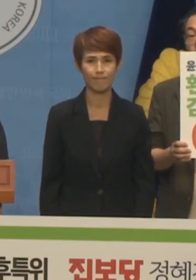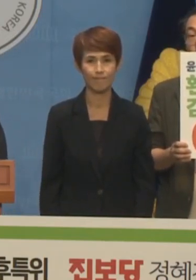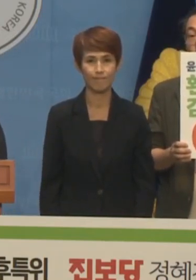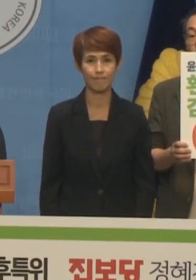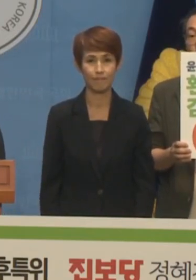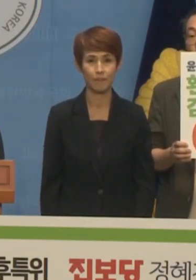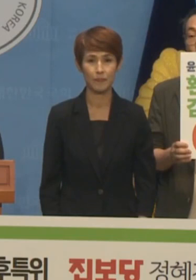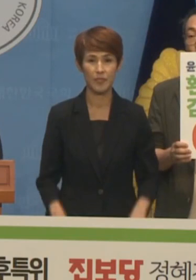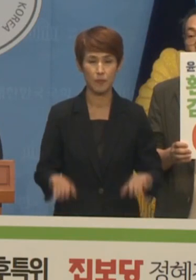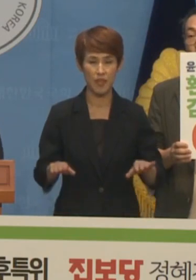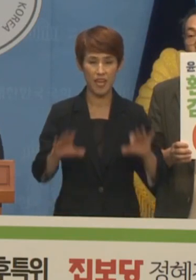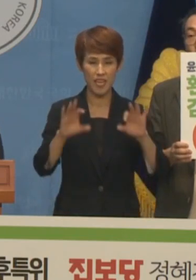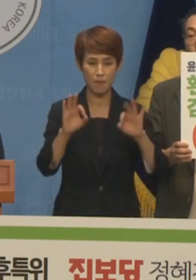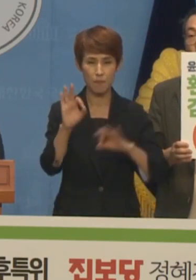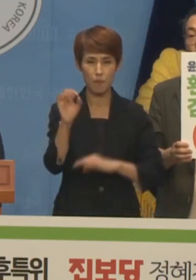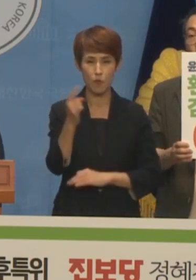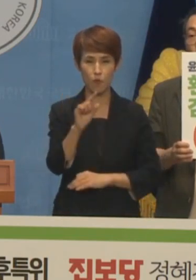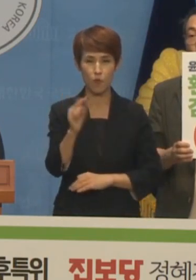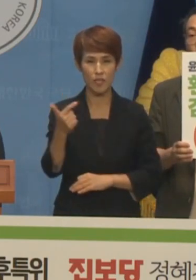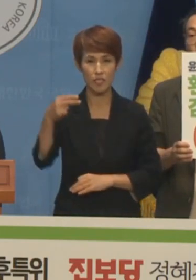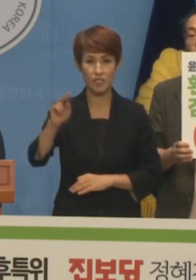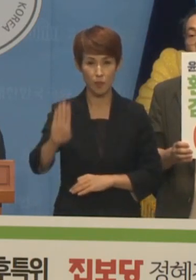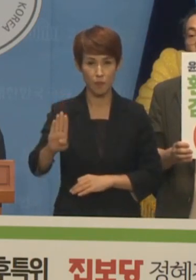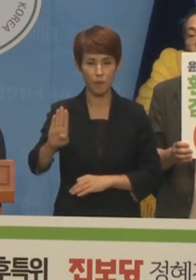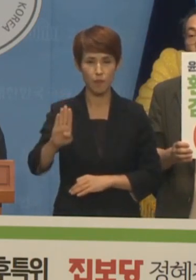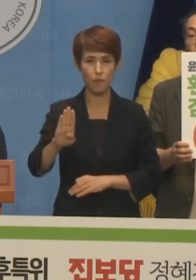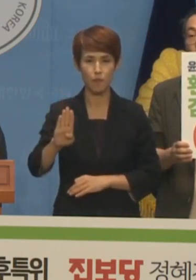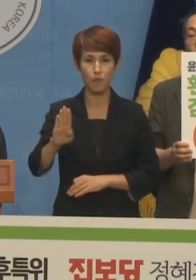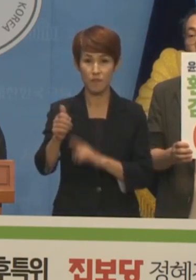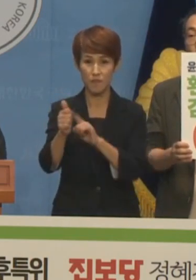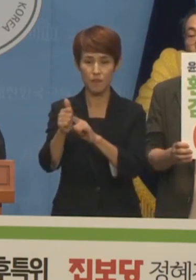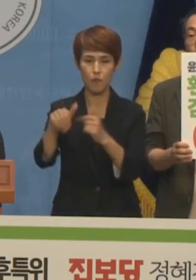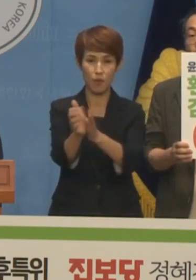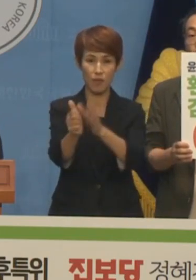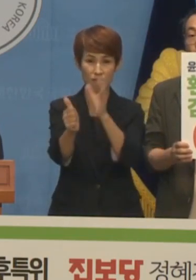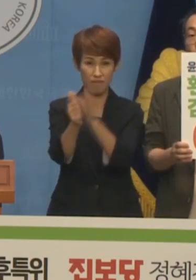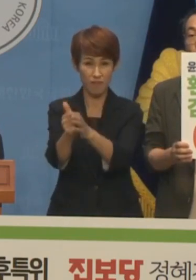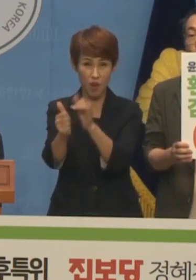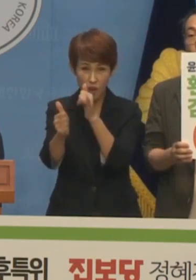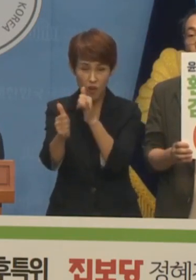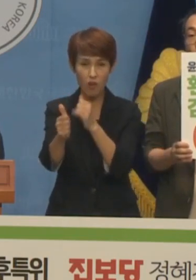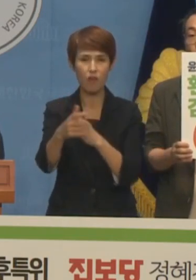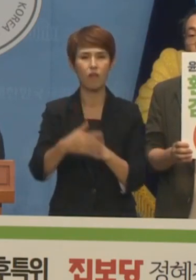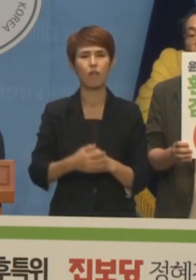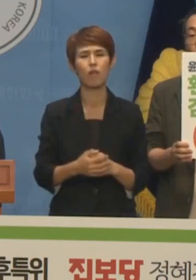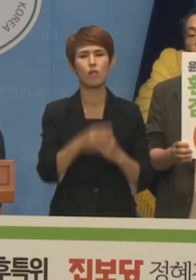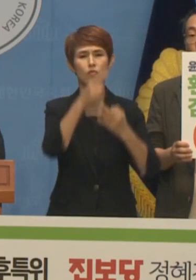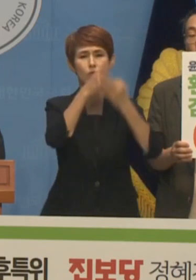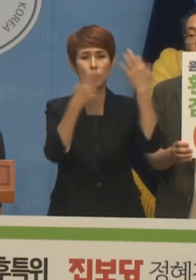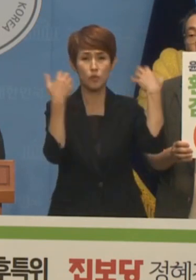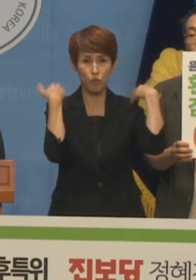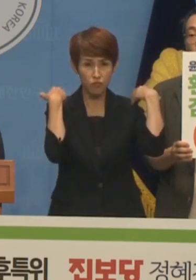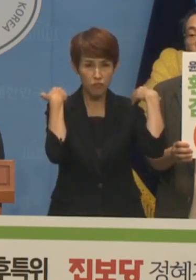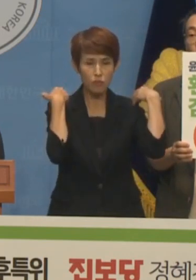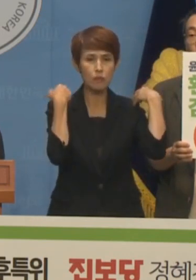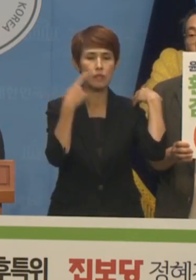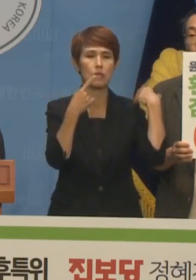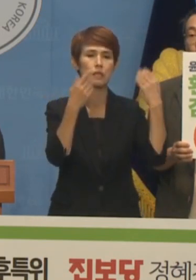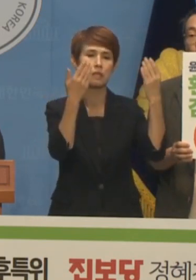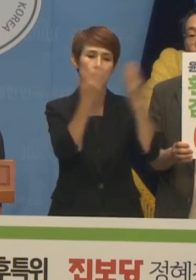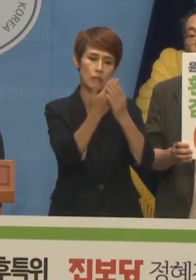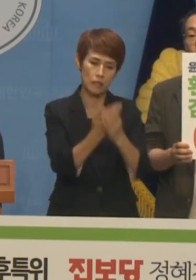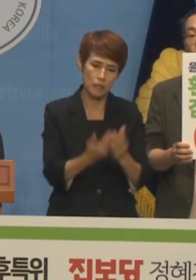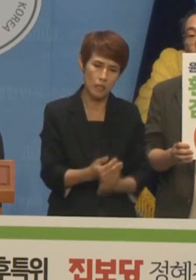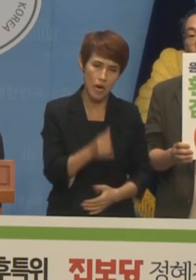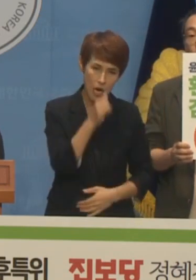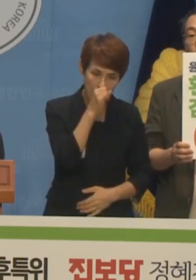이번 김한섭 후보자의 환경부 장관 후보 지명은 윤석열 정부 들어 회보만을 거듭하는 것을 넘어